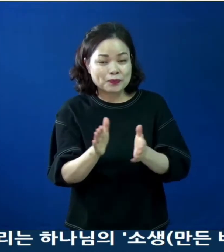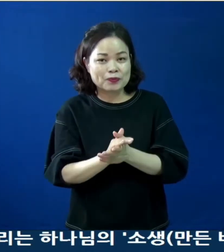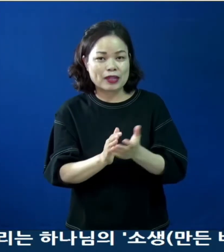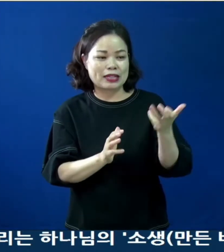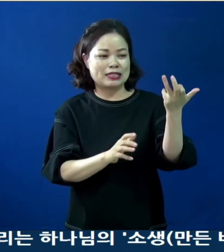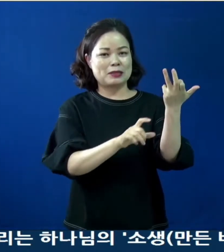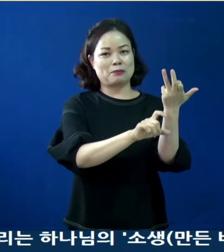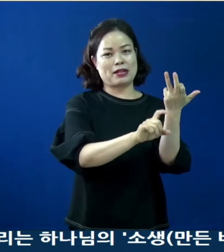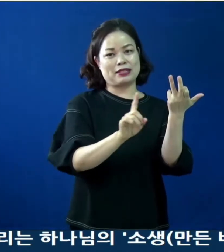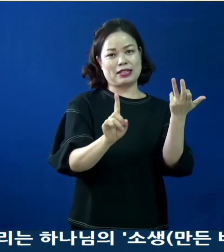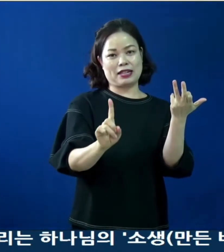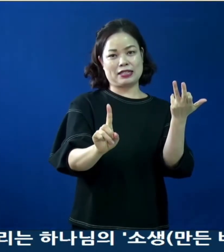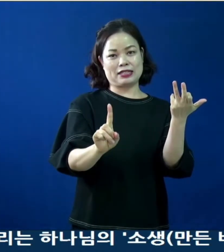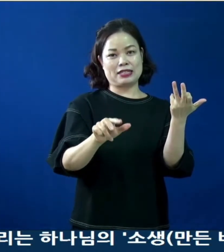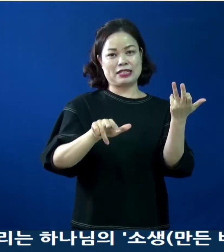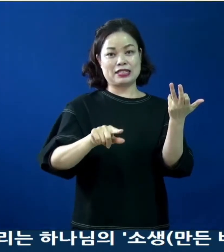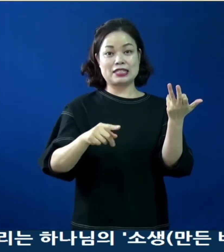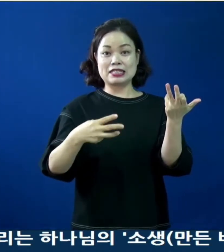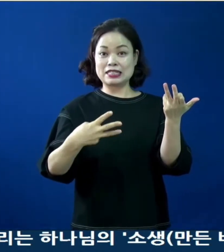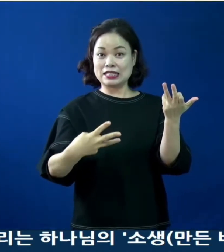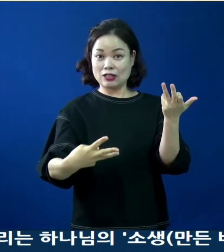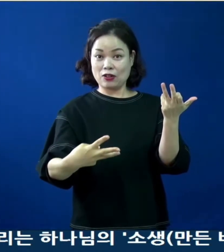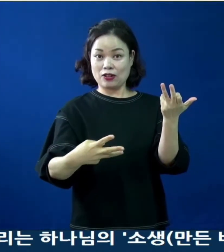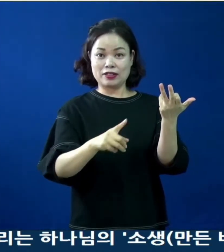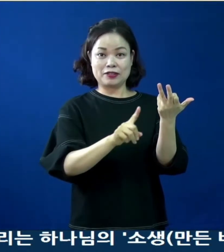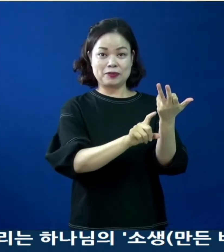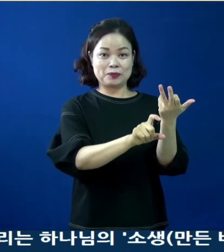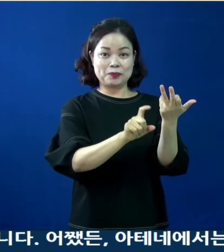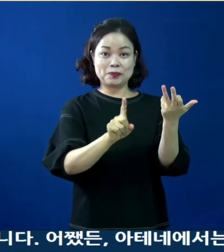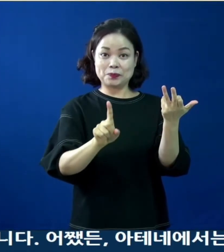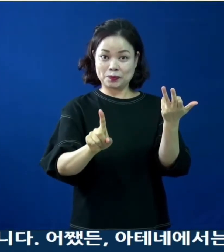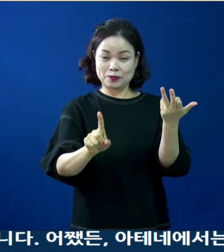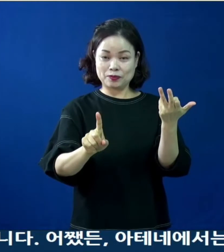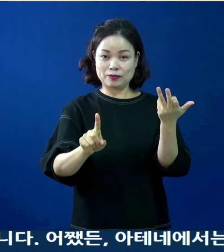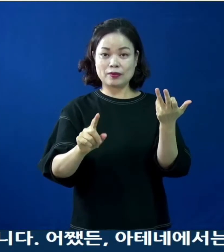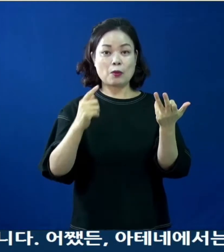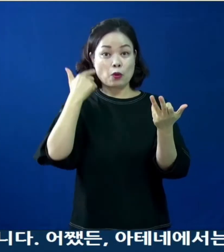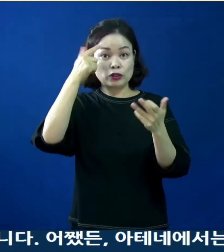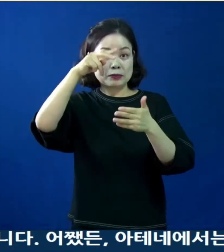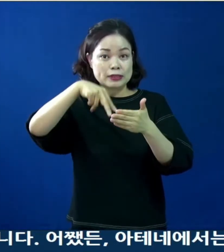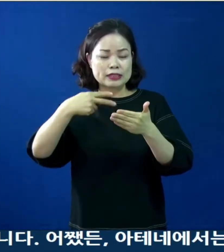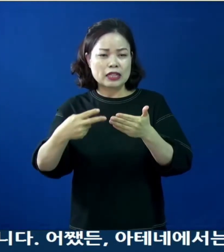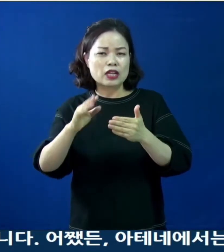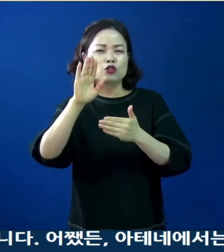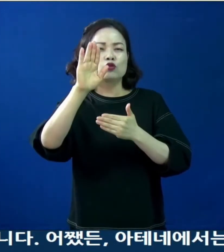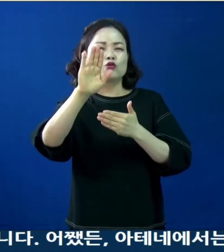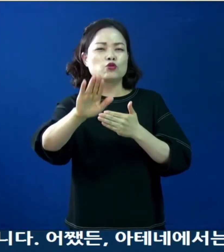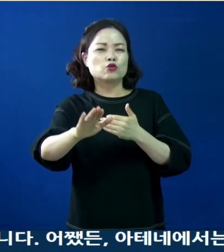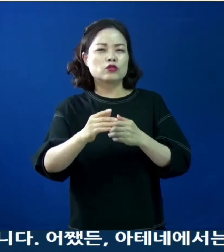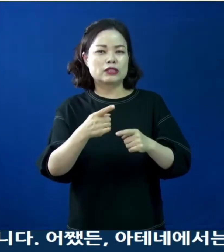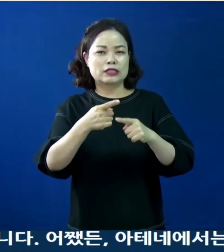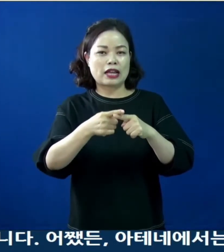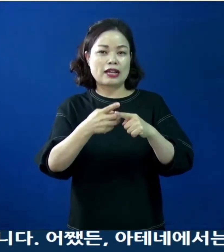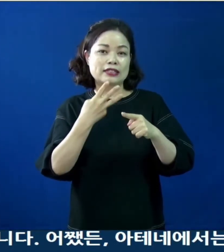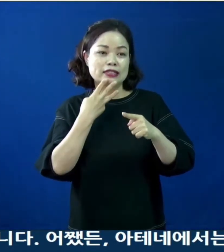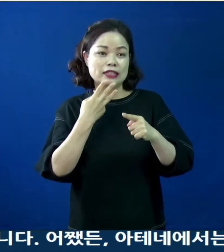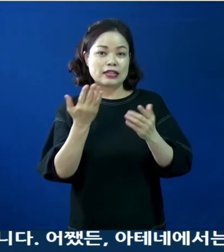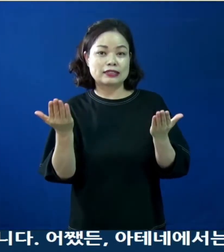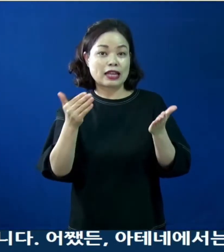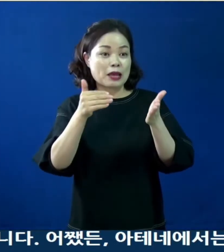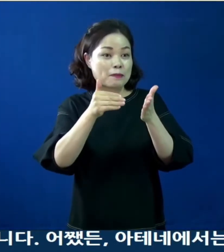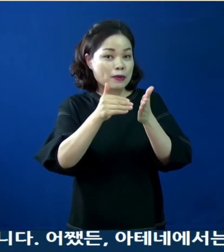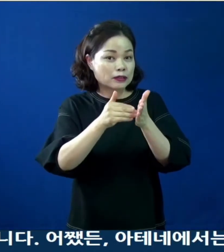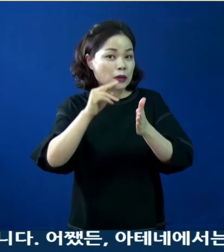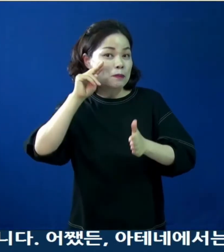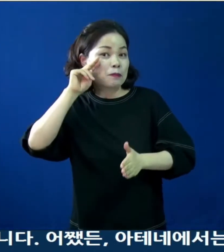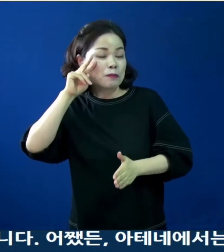18장 1절입니다. 18장 1절 제가 읽어드리겠습니다. 그 후에 아테네에서 사역을 마친 후에